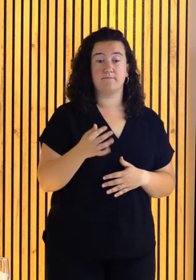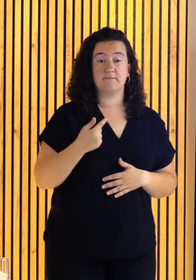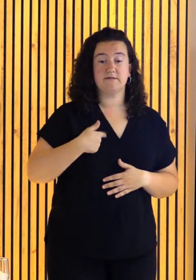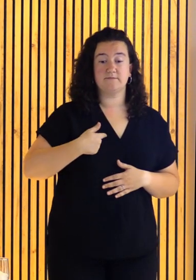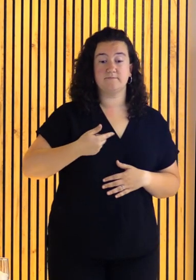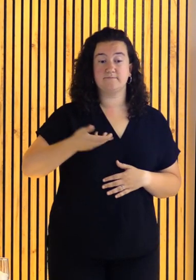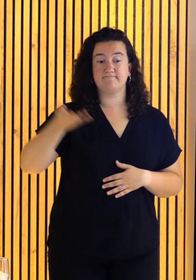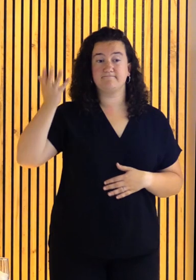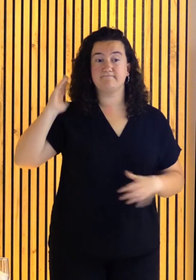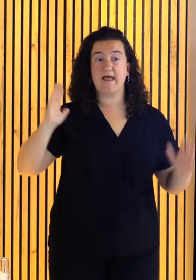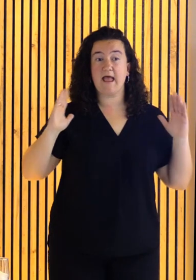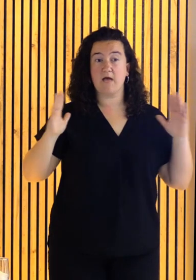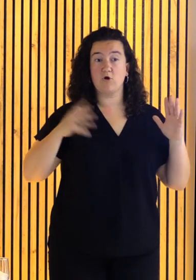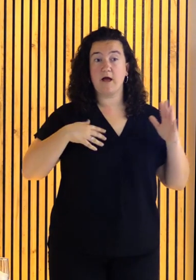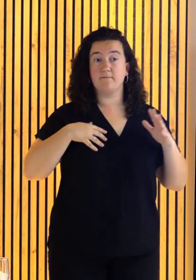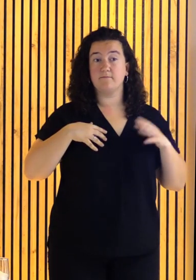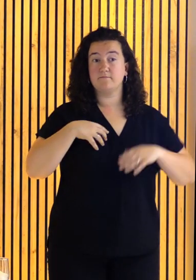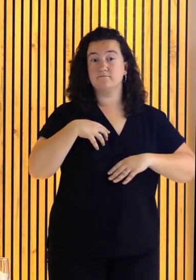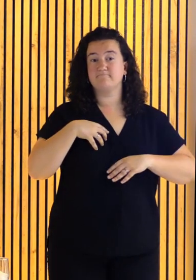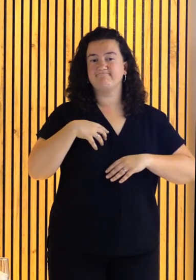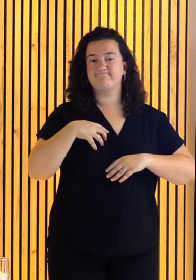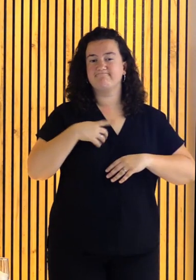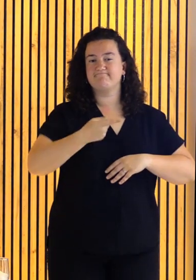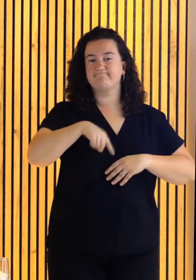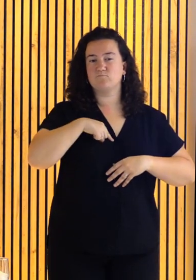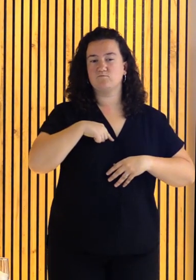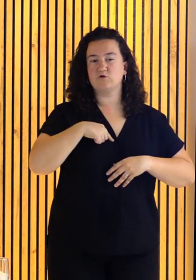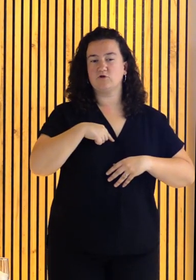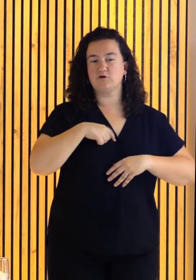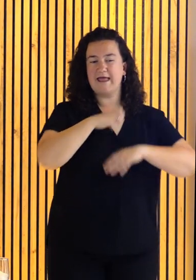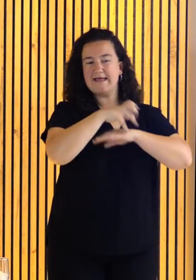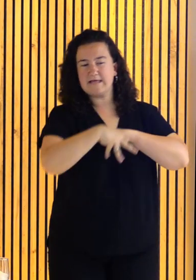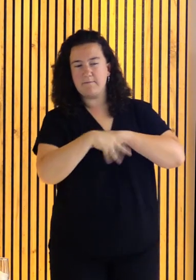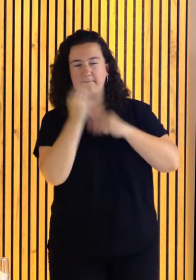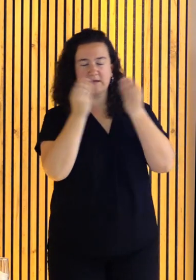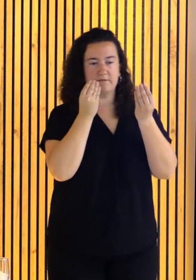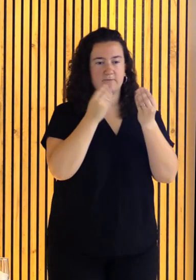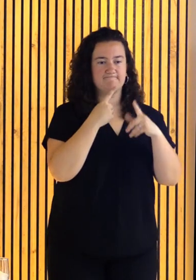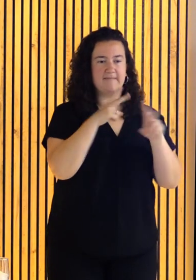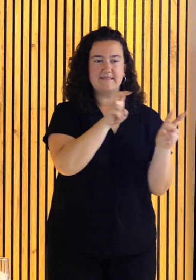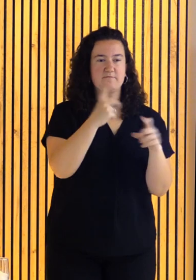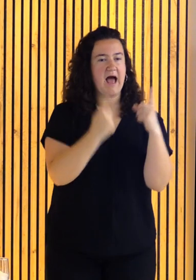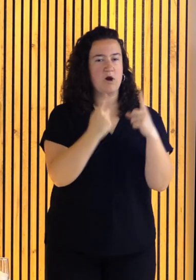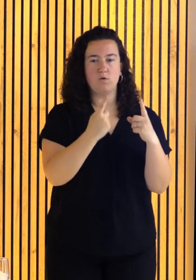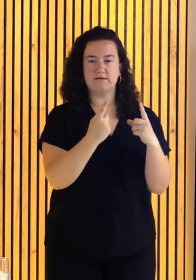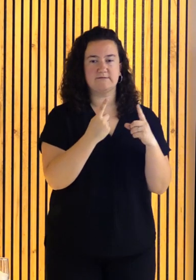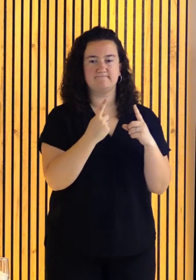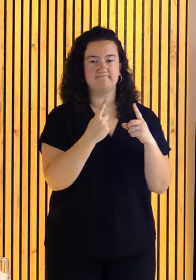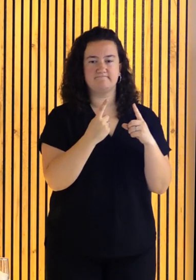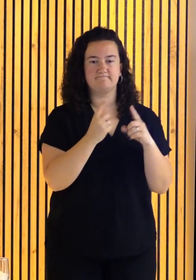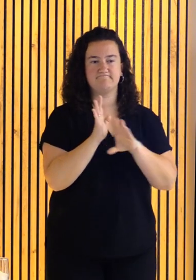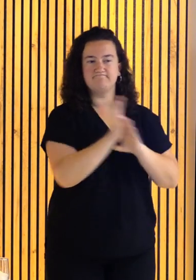eskemekin, bagan euskan kontu batzuk zin genituenak ebatzi, adibidez.